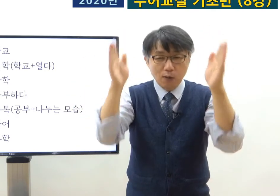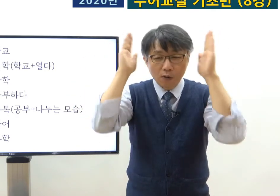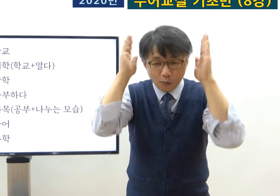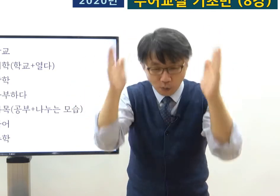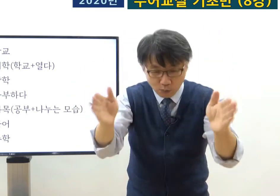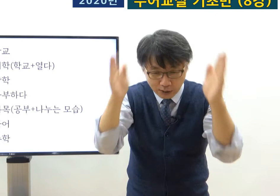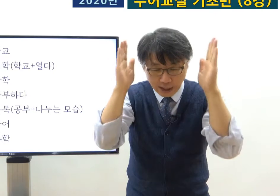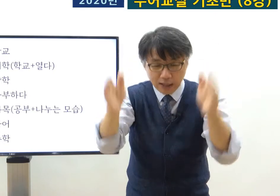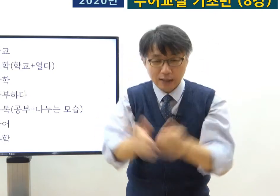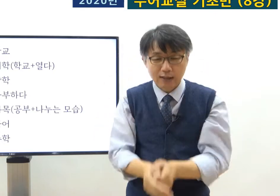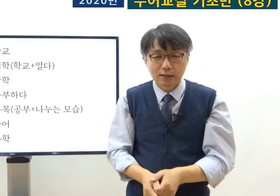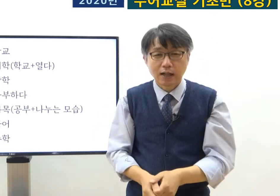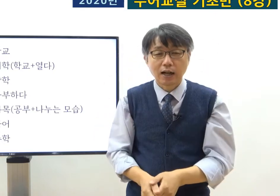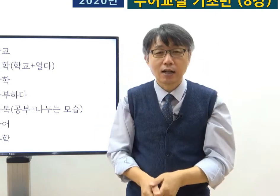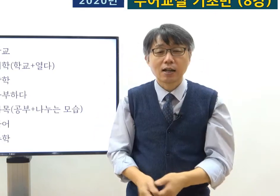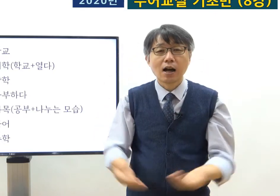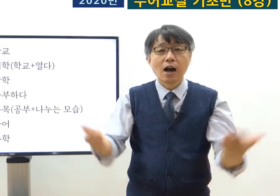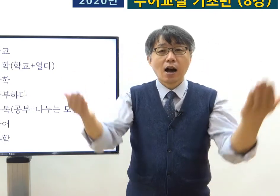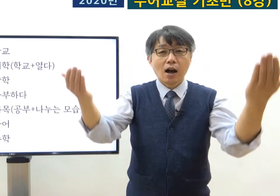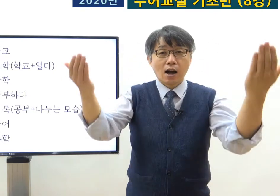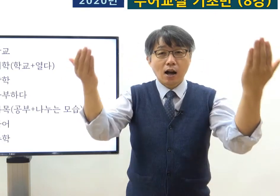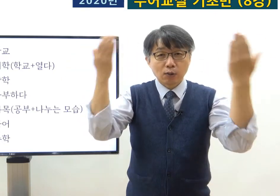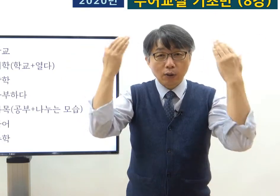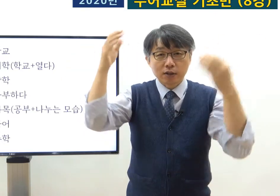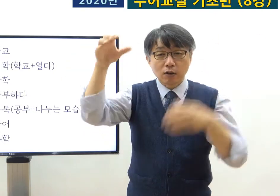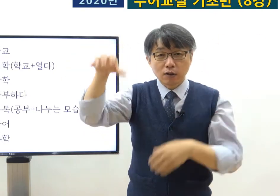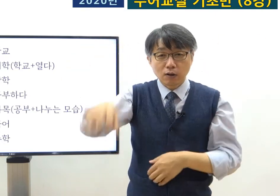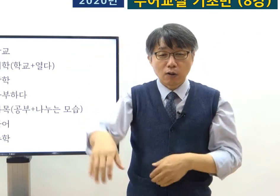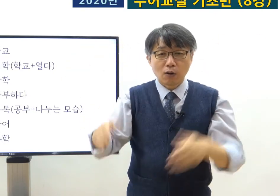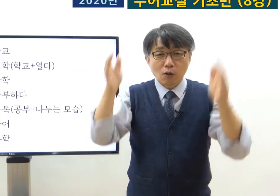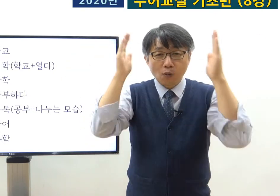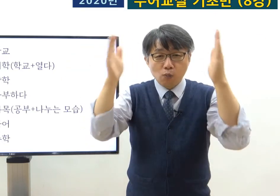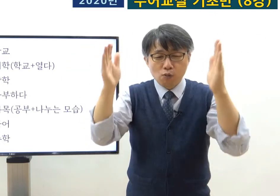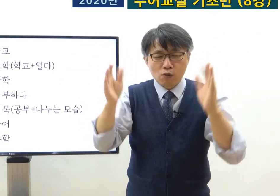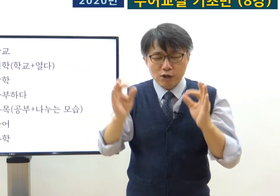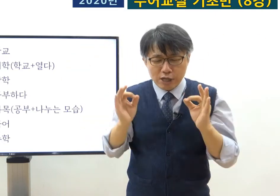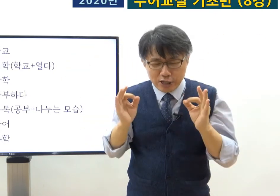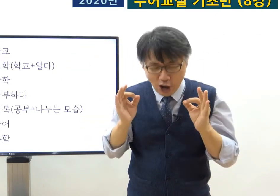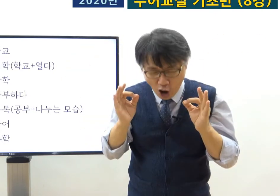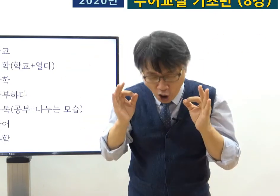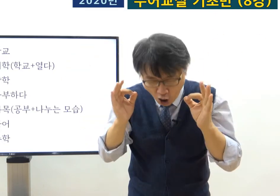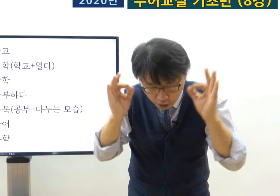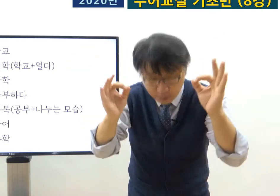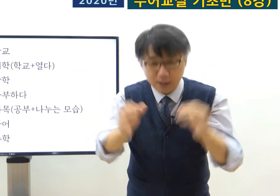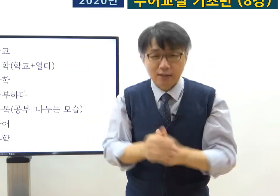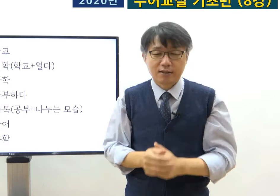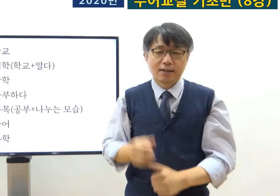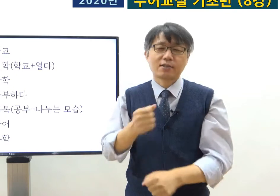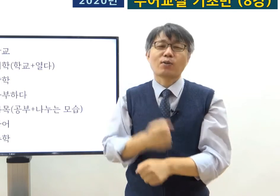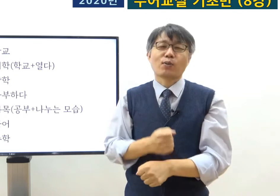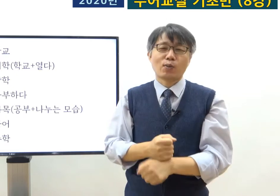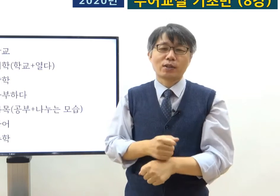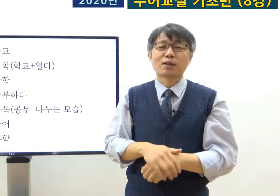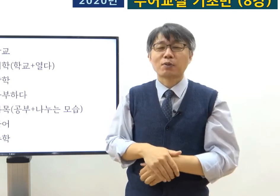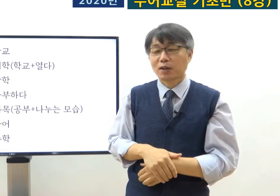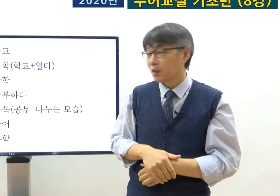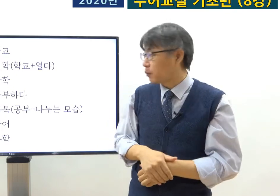보고 공부하다. 자, 학교에서 공부 열심히 했어요. 이렇게 표현하긴